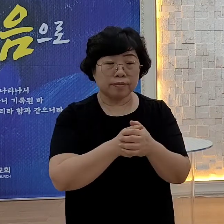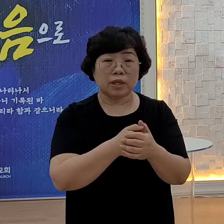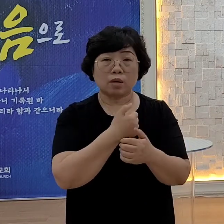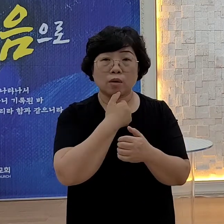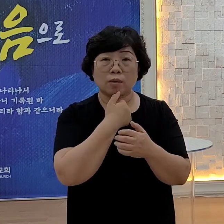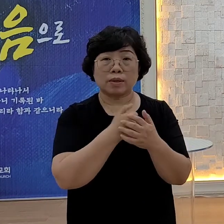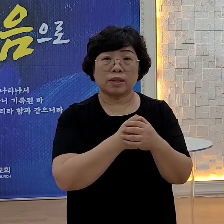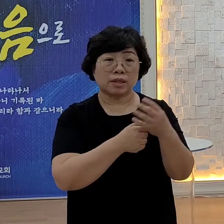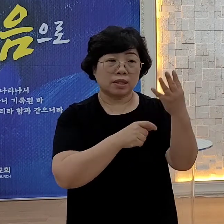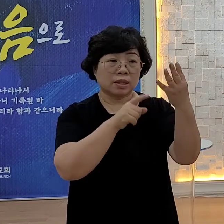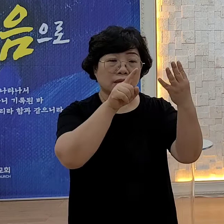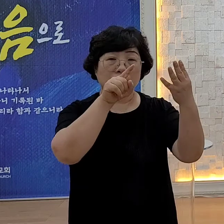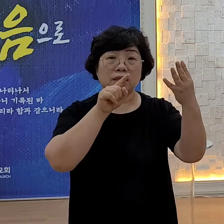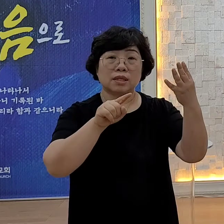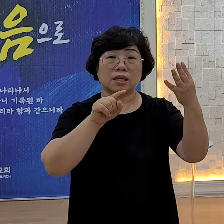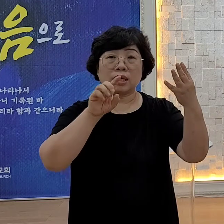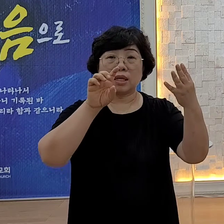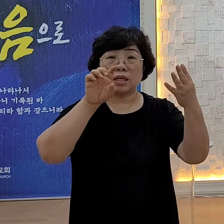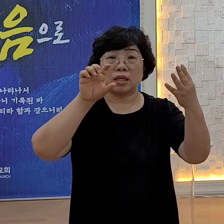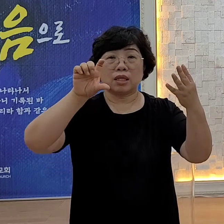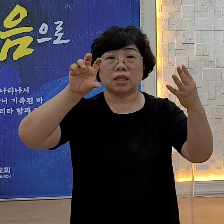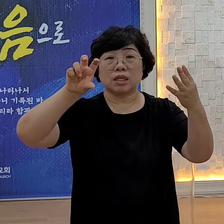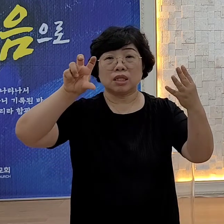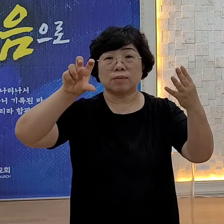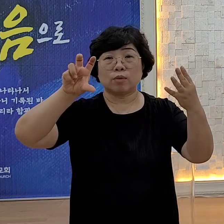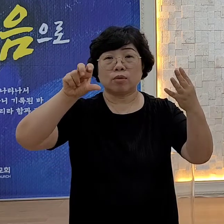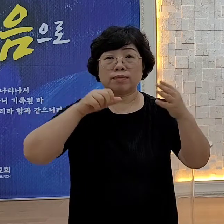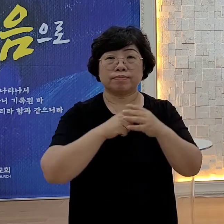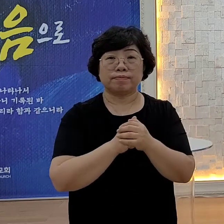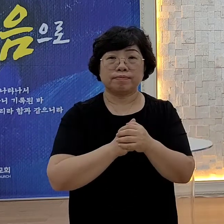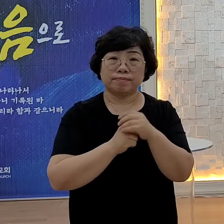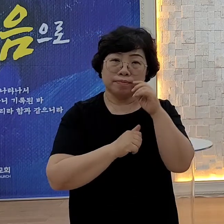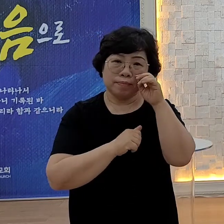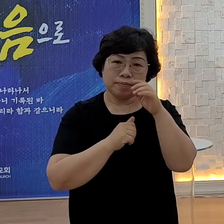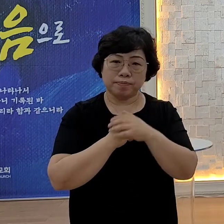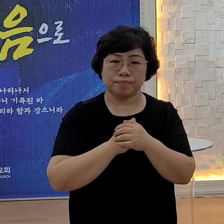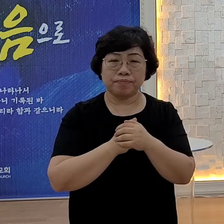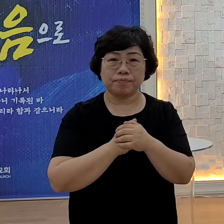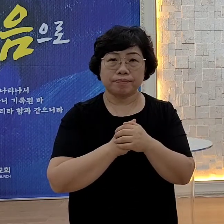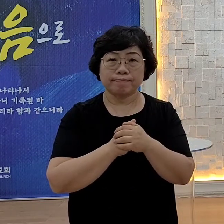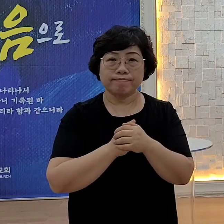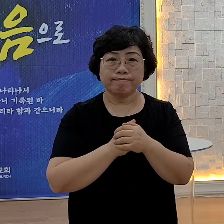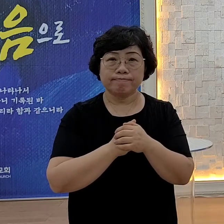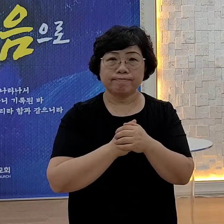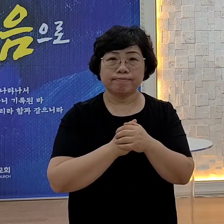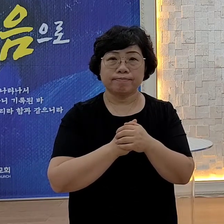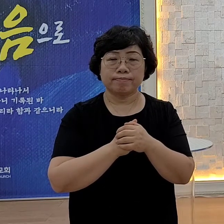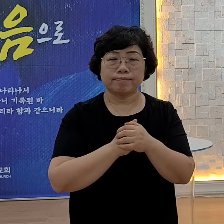자, 우리 맨 마지막 절 한번 읽겠습니다. 로마서 4장 25절.